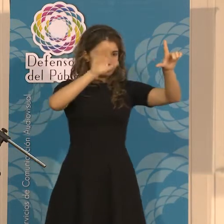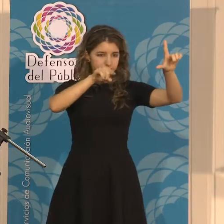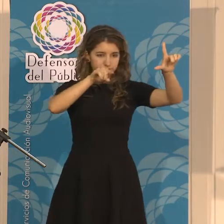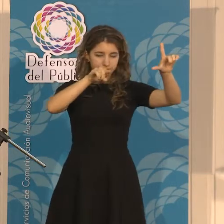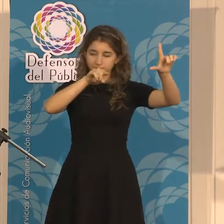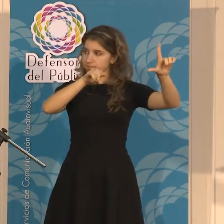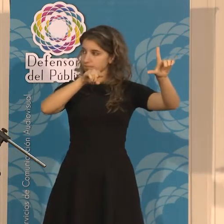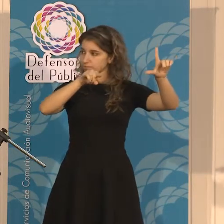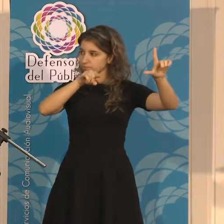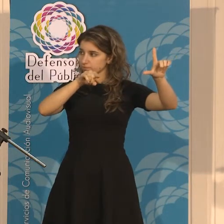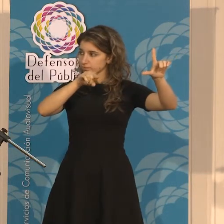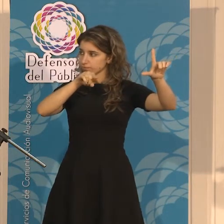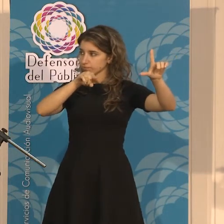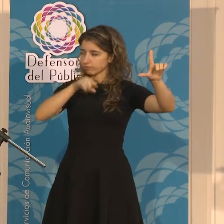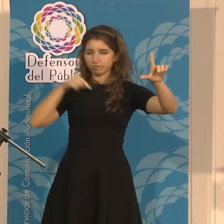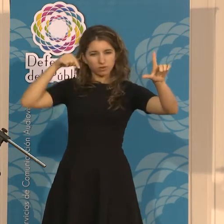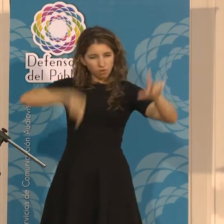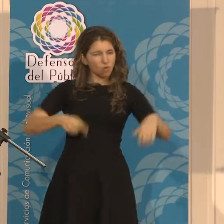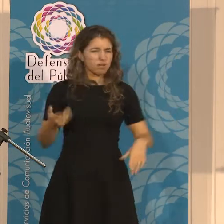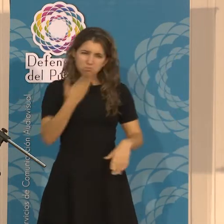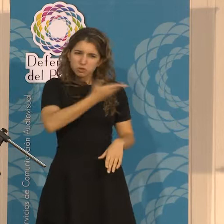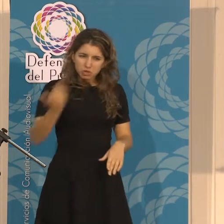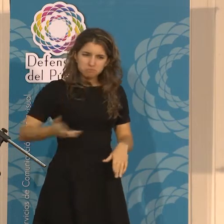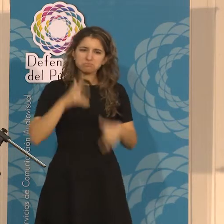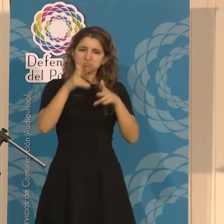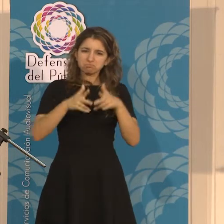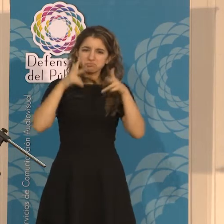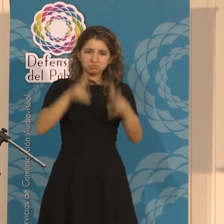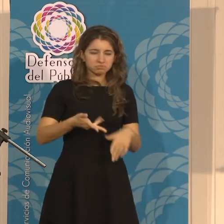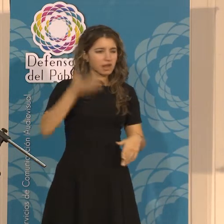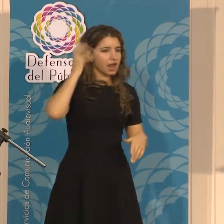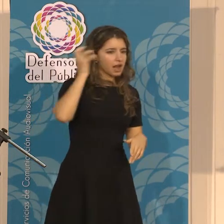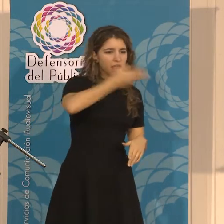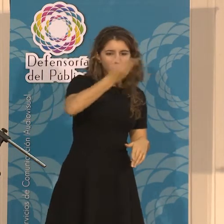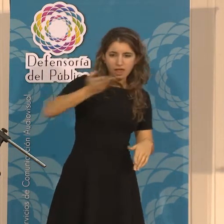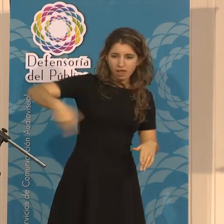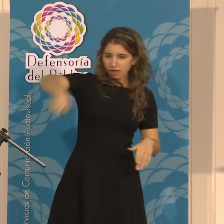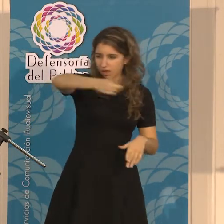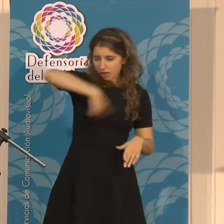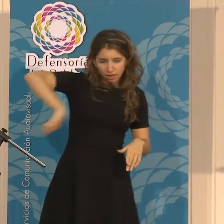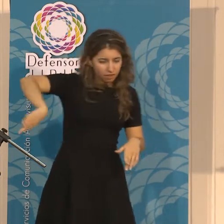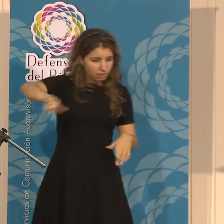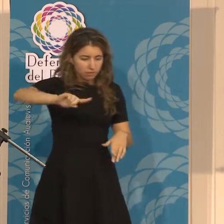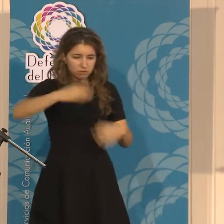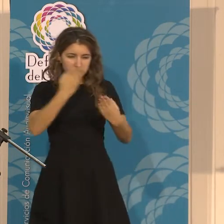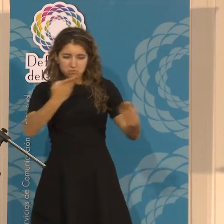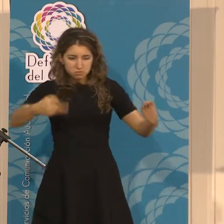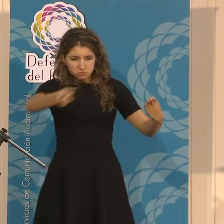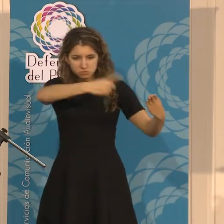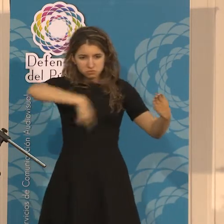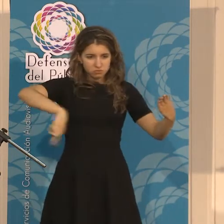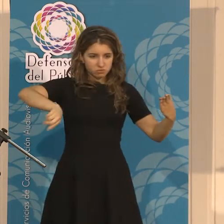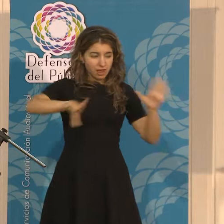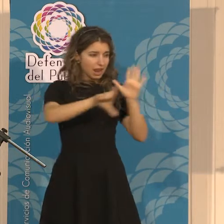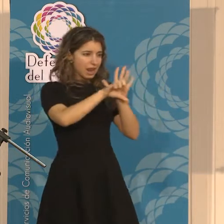bien sabemos y se lo ha mencionado varias veces hoy que los y las radialistas fueron actores fundamentales en el proceso